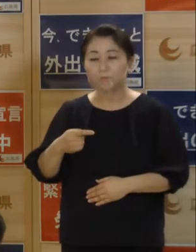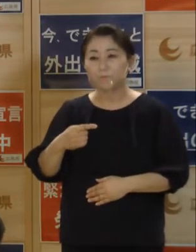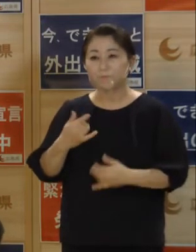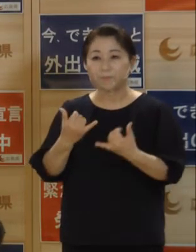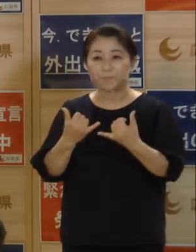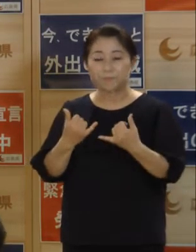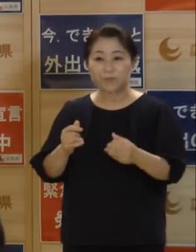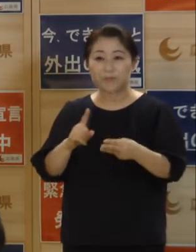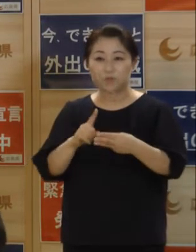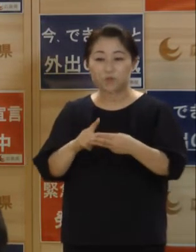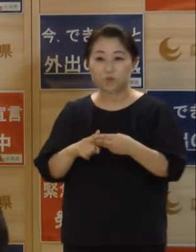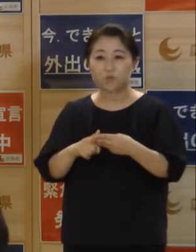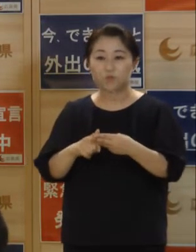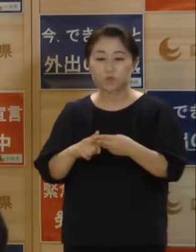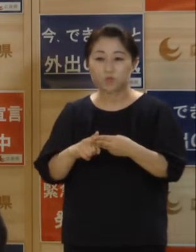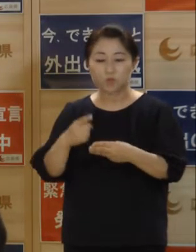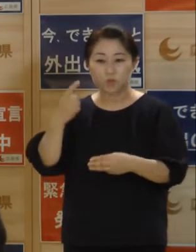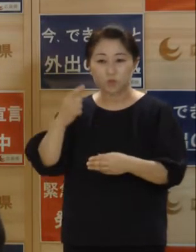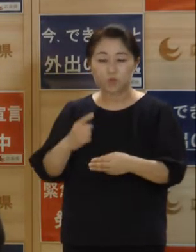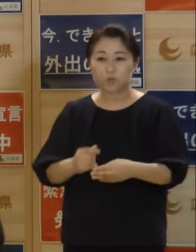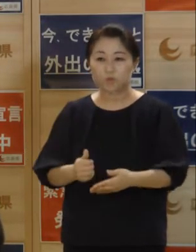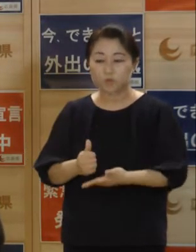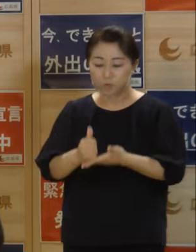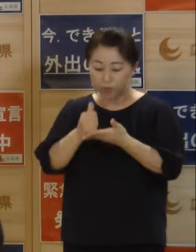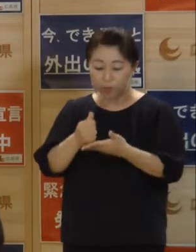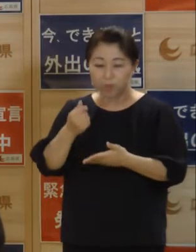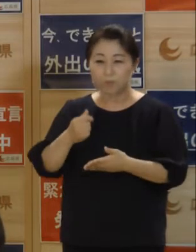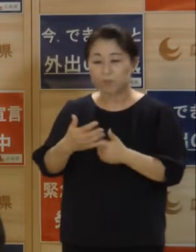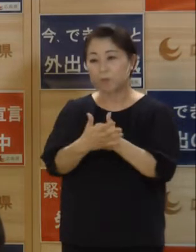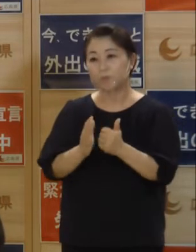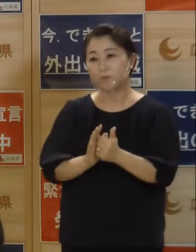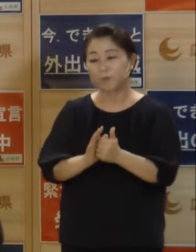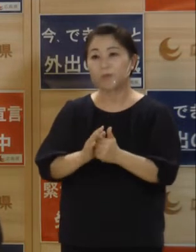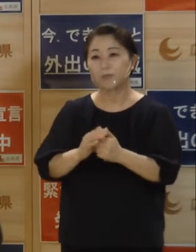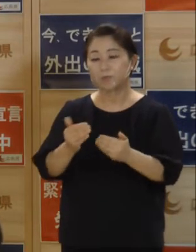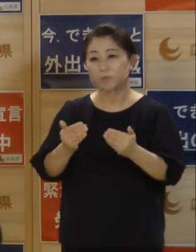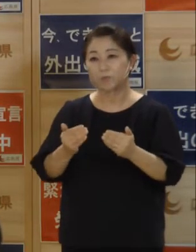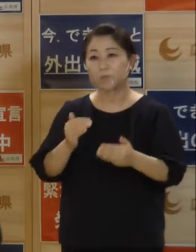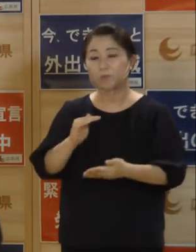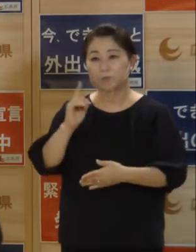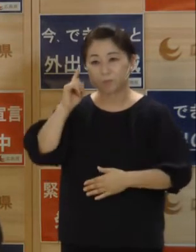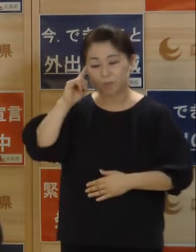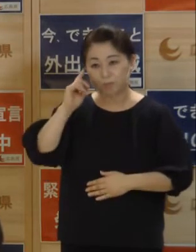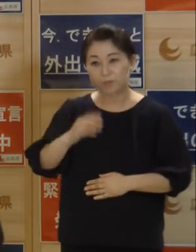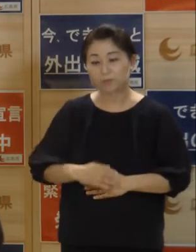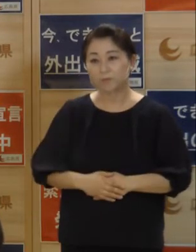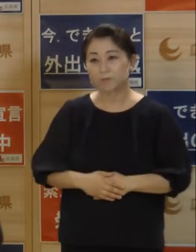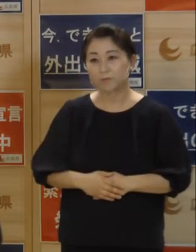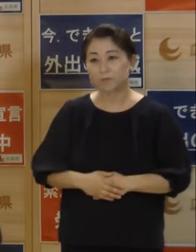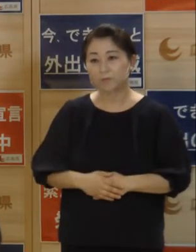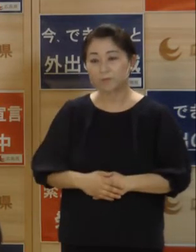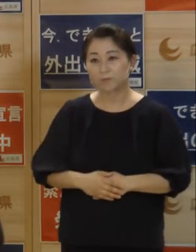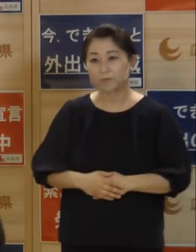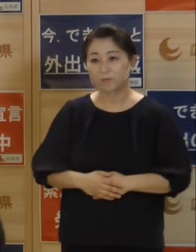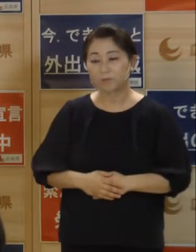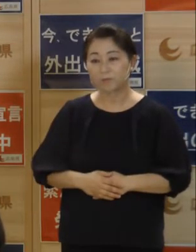重要だということがまずベースとしてあると思います。でその上でですね、